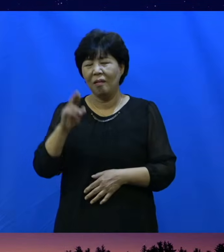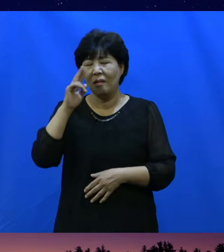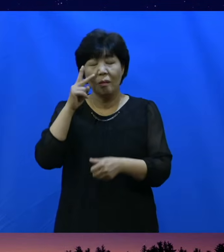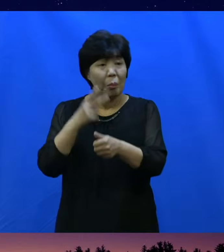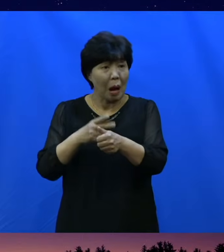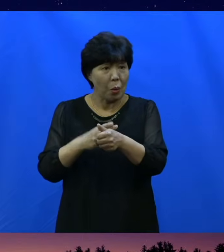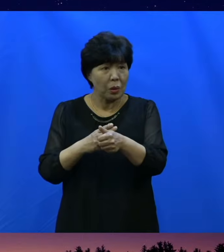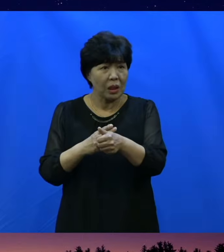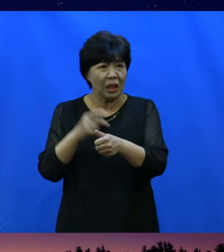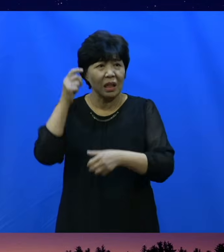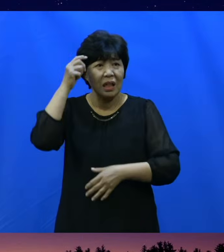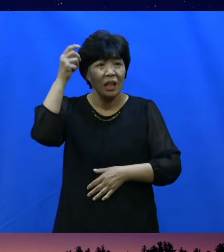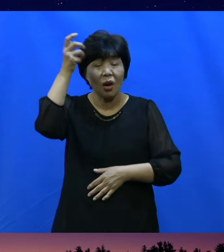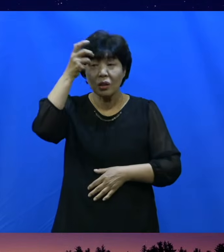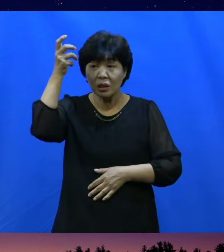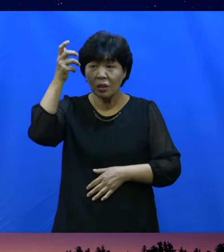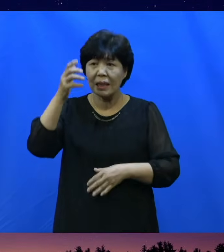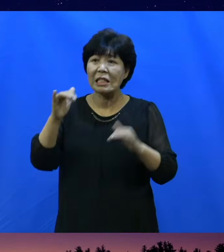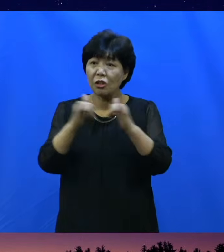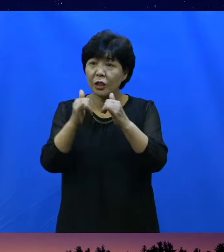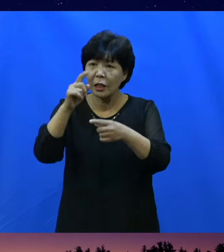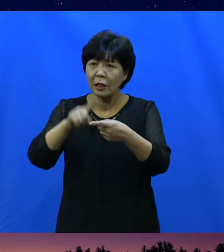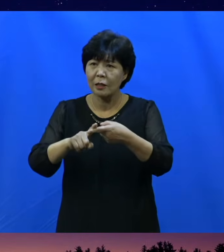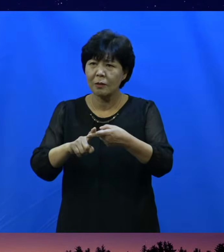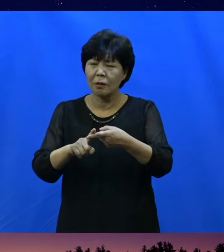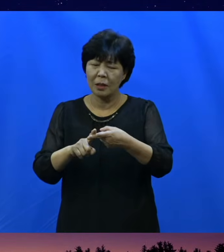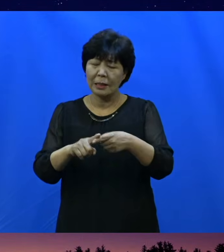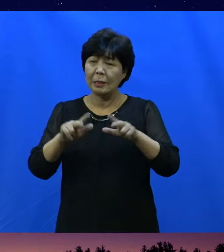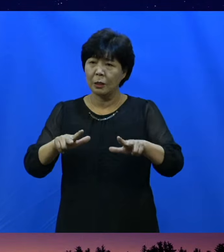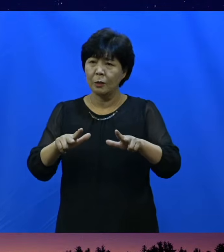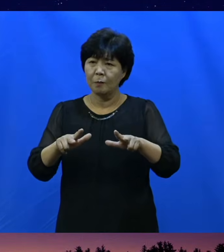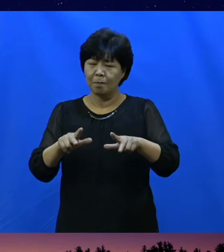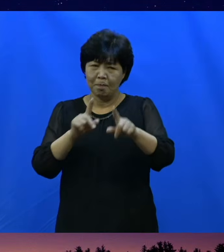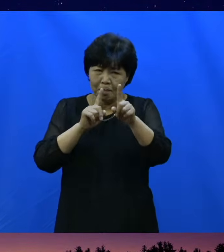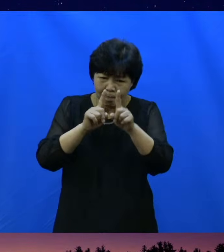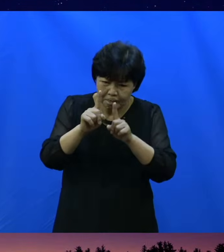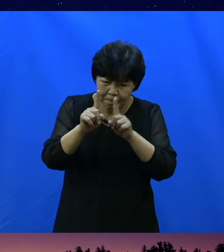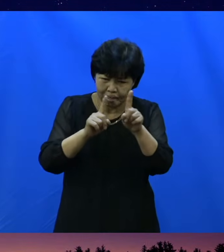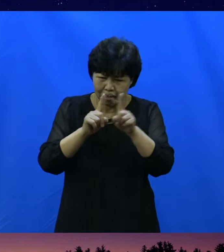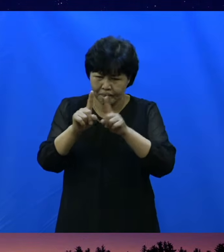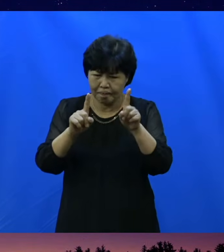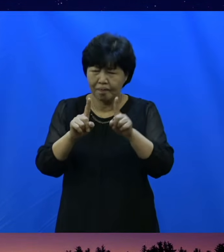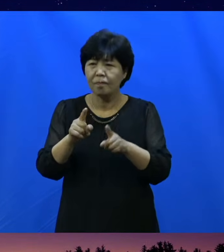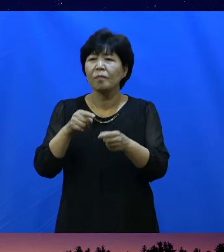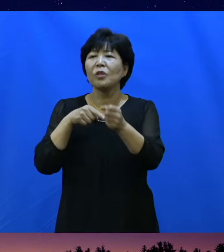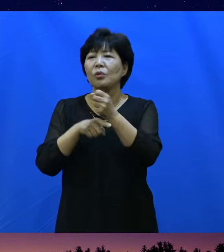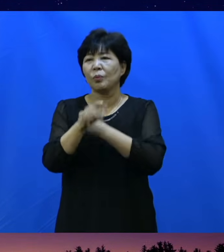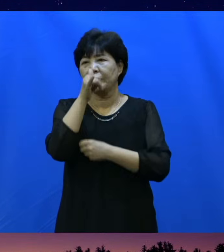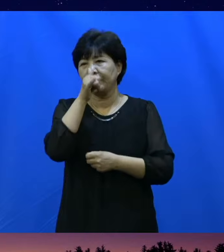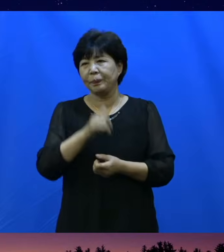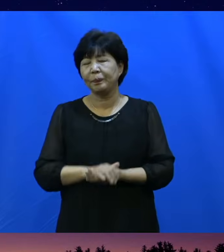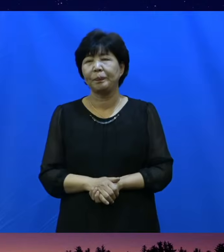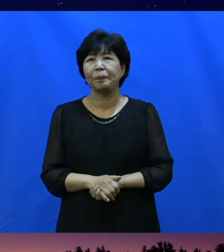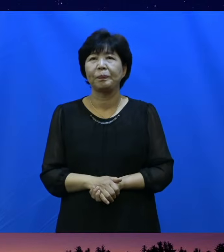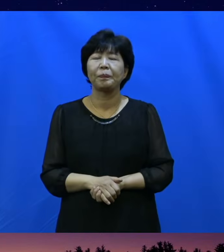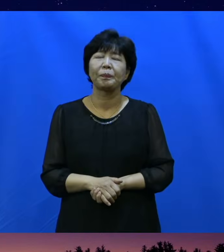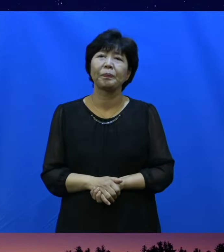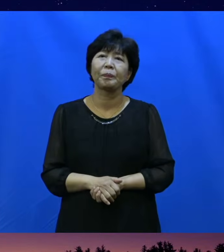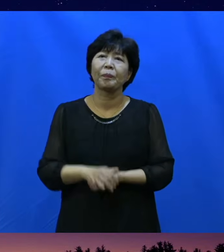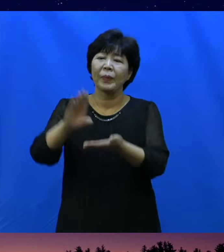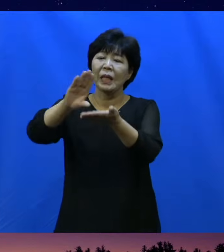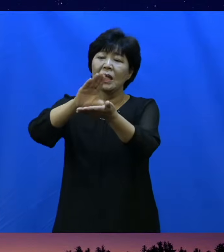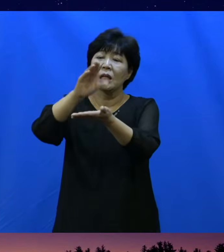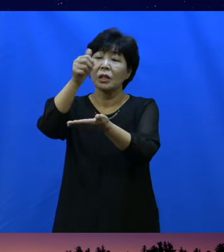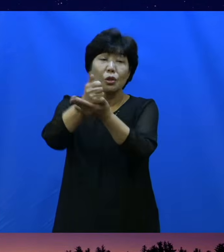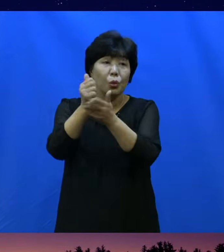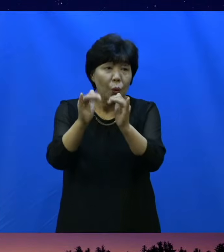있을까? 그것을 놓쳐버리는 것입니다. 자, 여러분, 여기에서 우리가 오늘 좀 다루고 싶은 것은 그리스도인들이